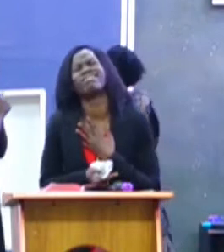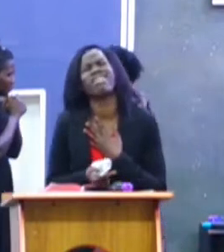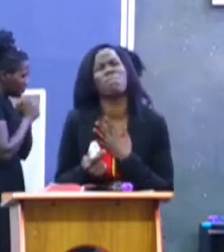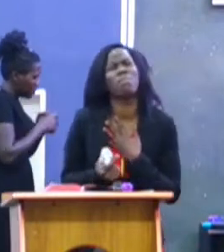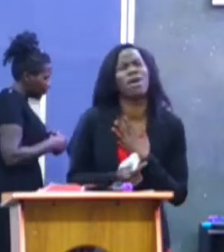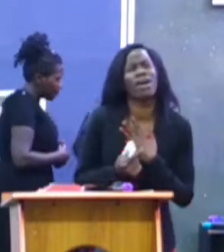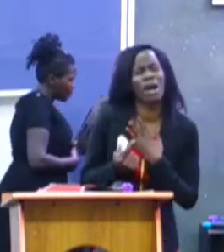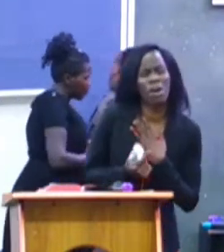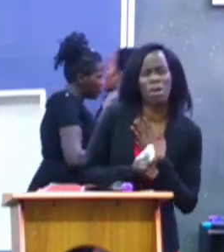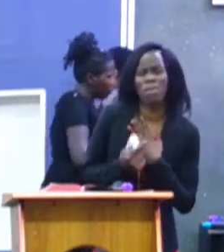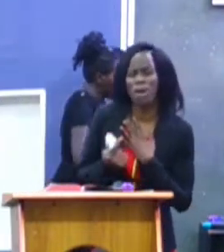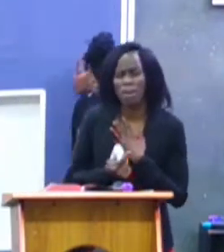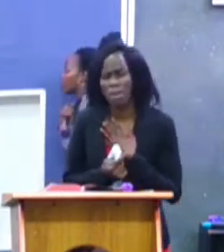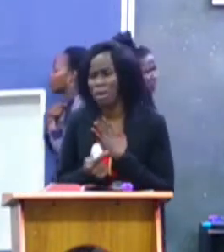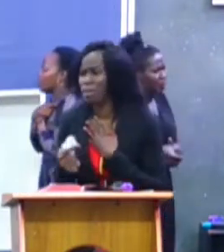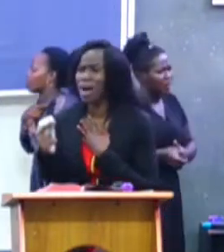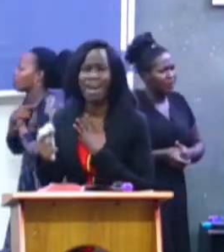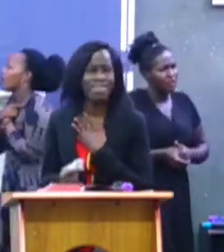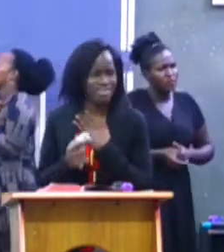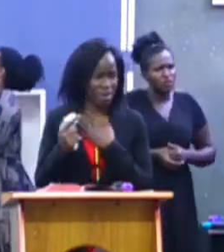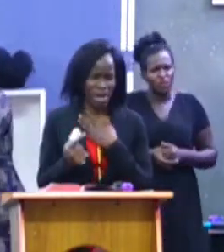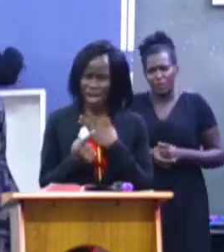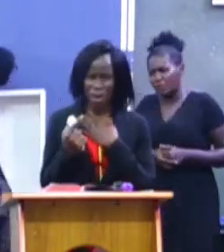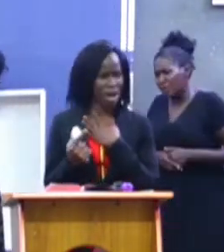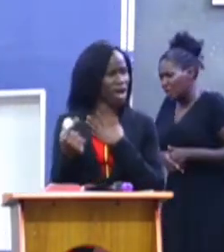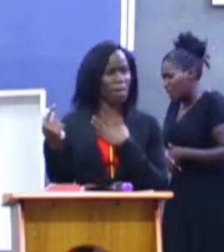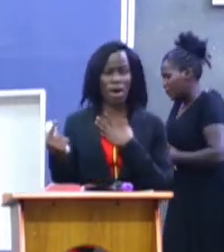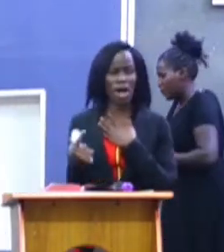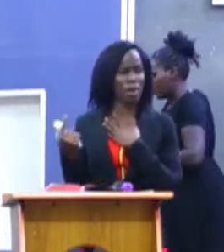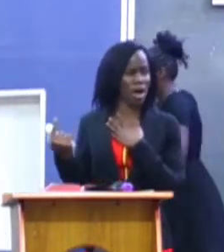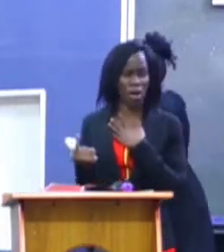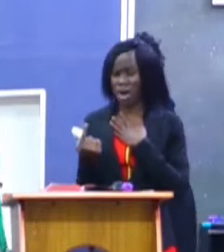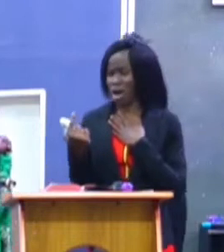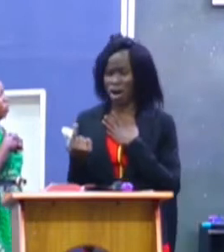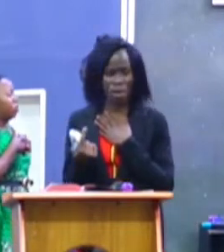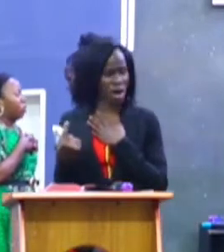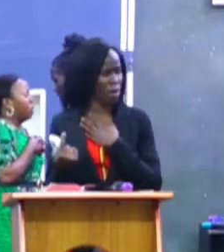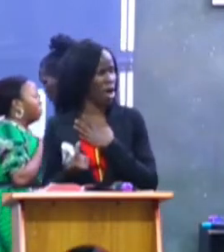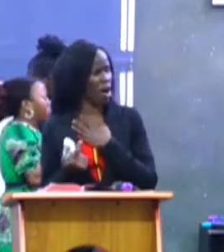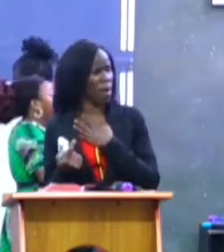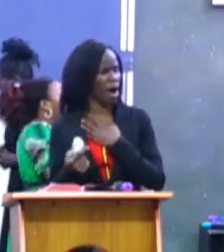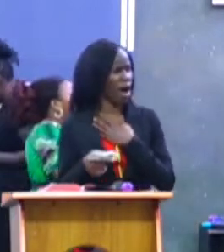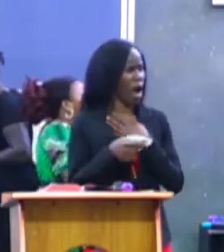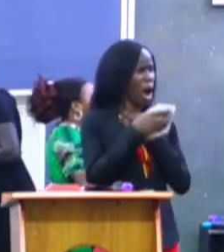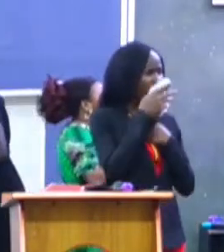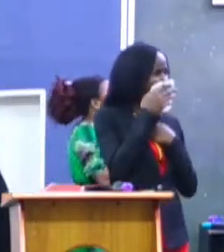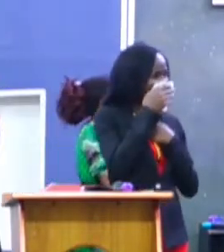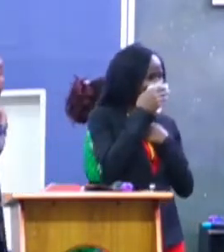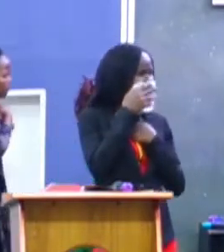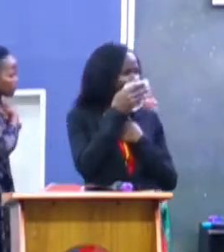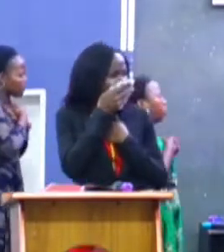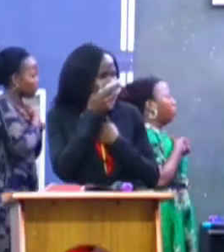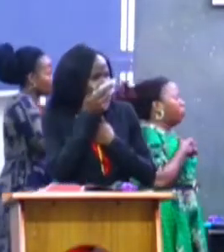Genda maaso, genda maaso ng'onywegera omubereberye, genda maaso ng'onywegera omubereberye, genda